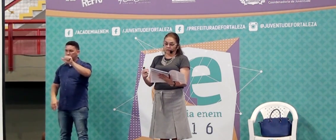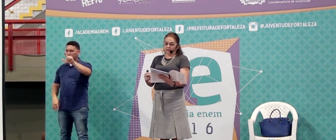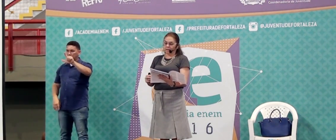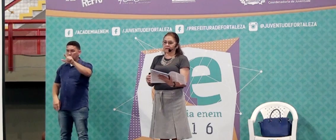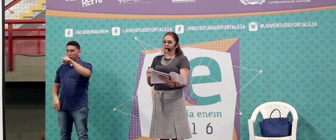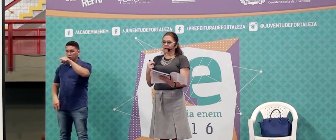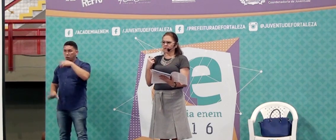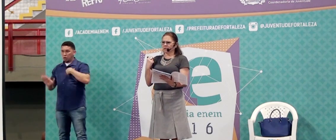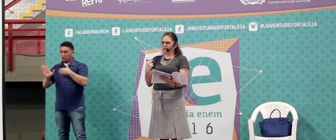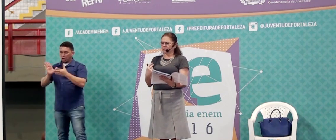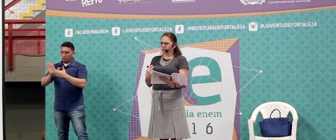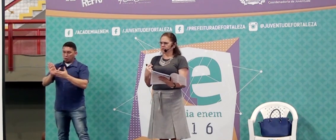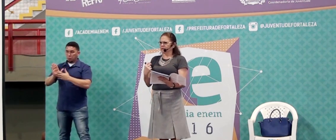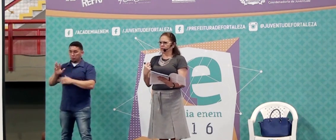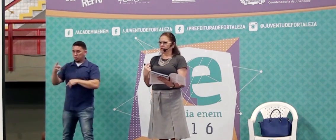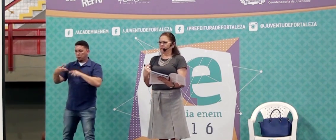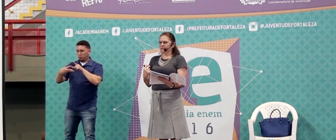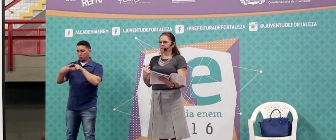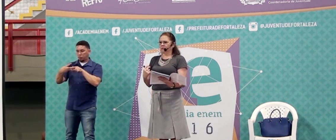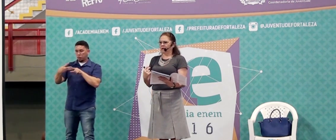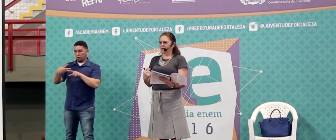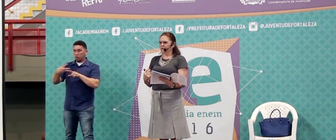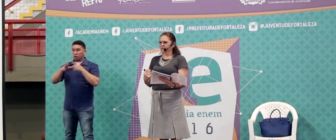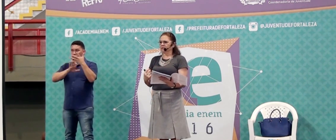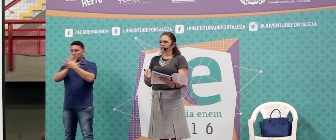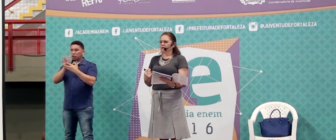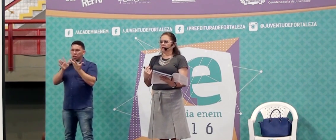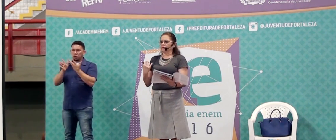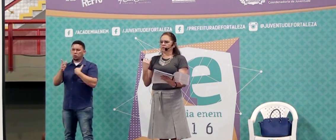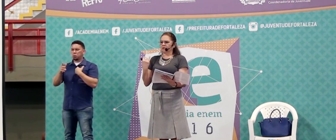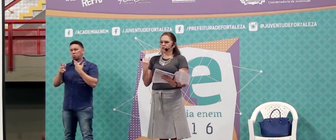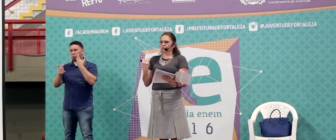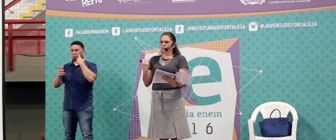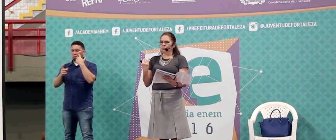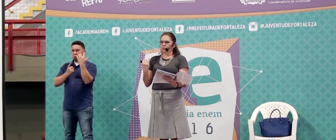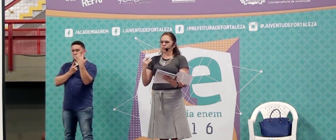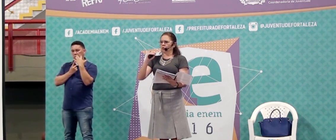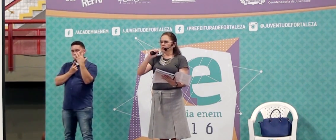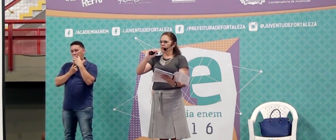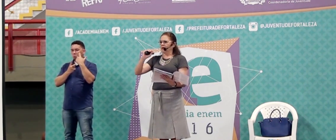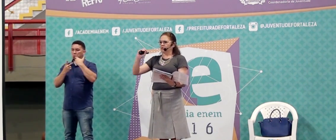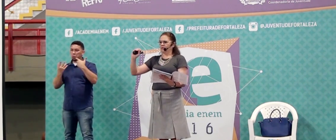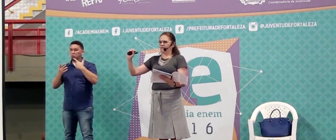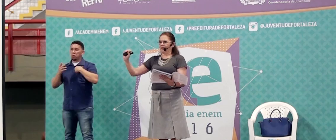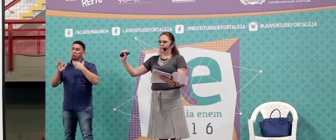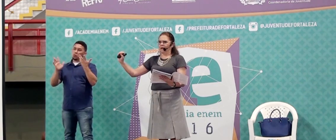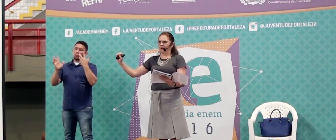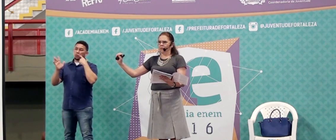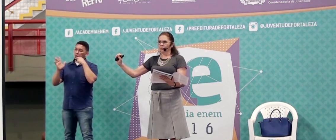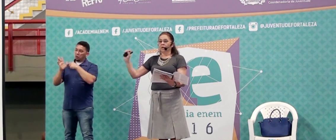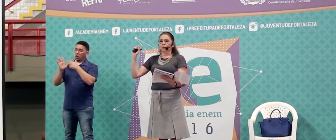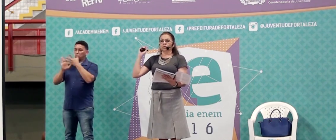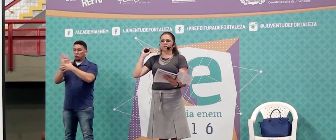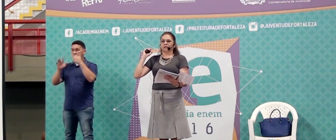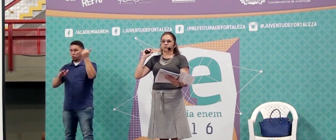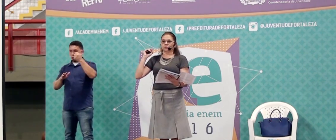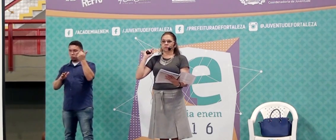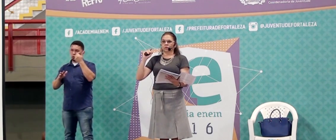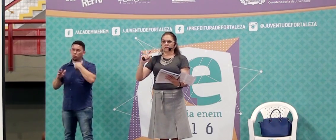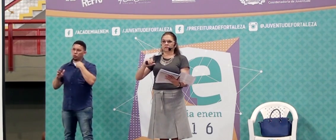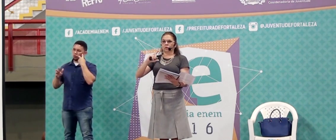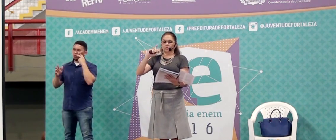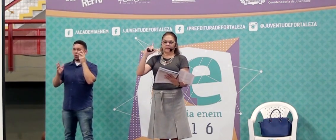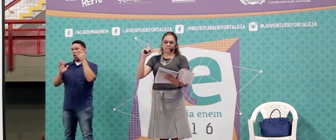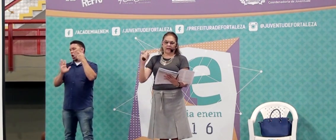vocês vão ler 3 textos motivacionais. Tem o texto 1 com linguagem verbal, o